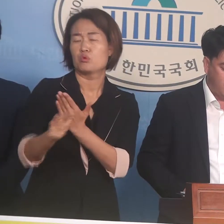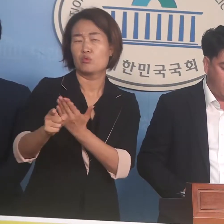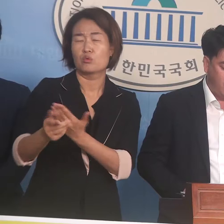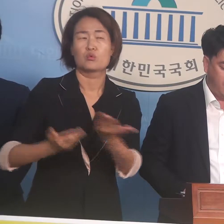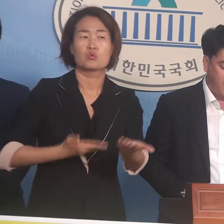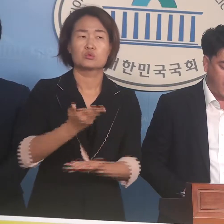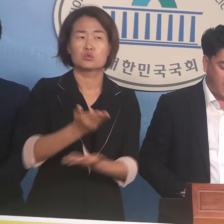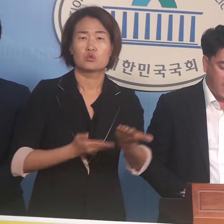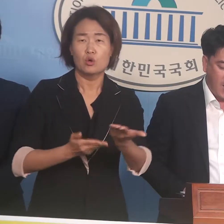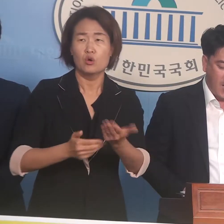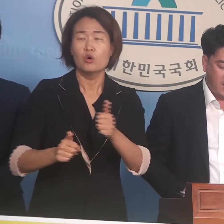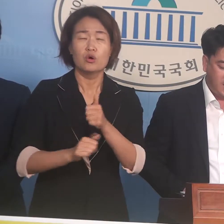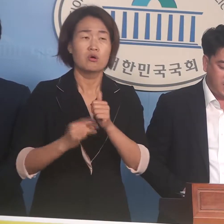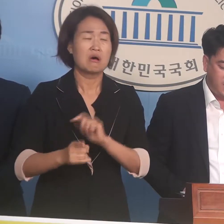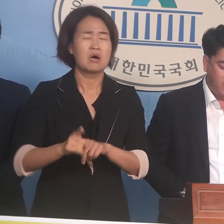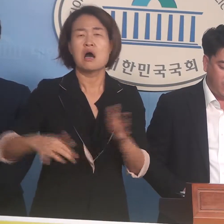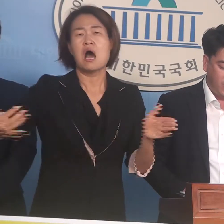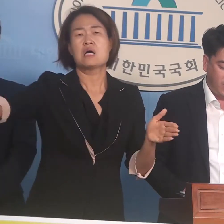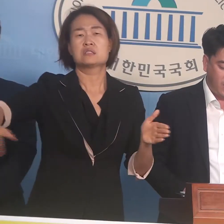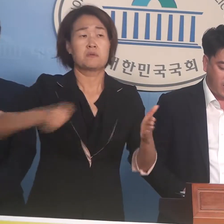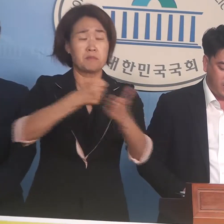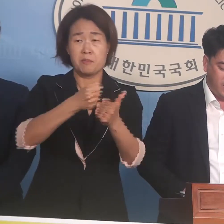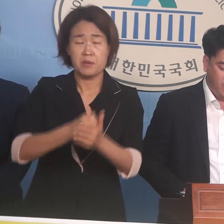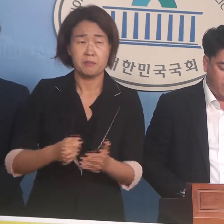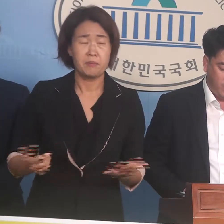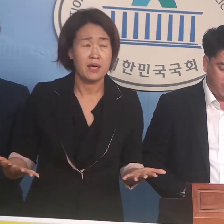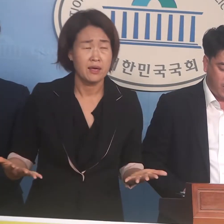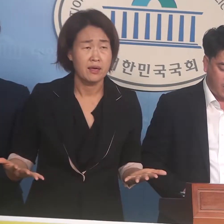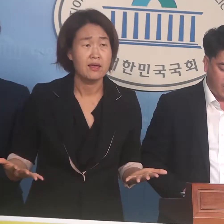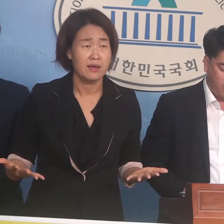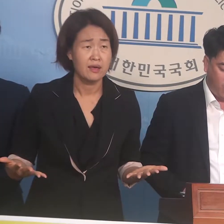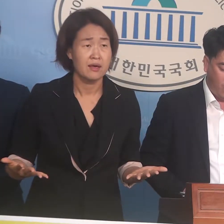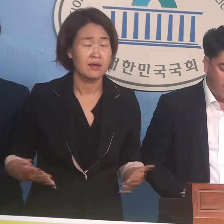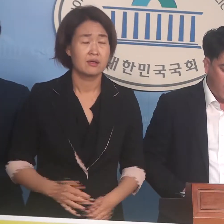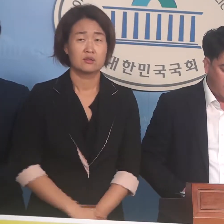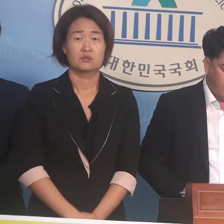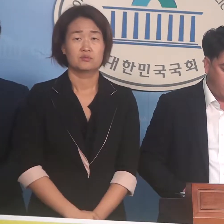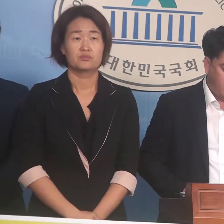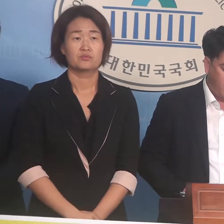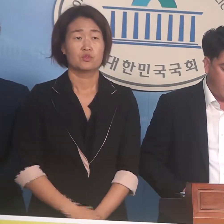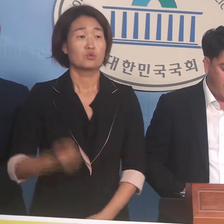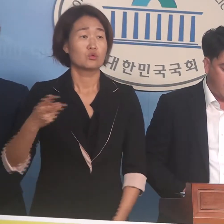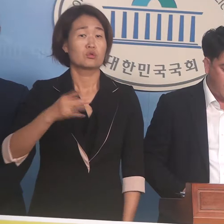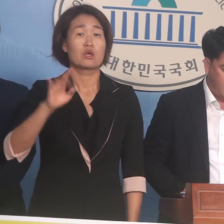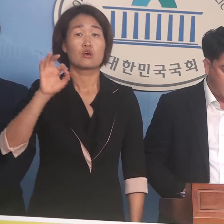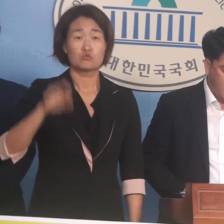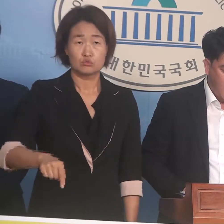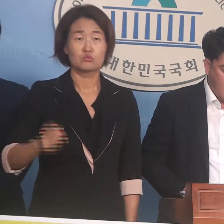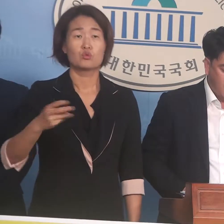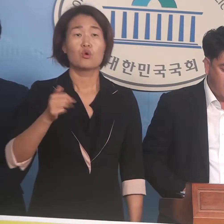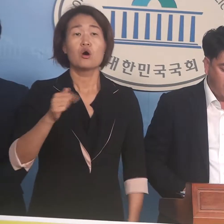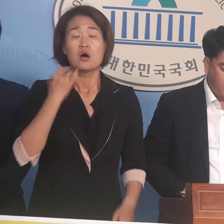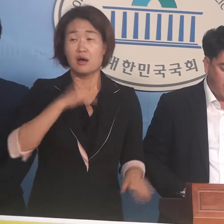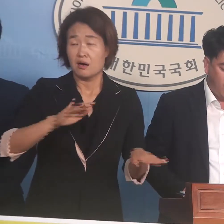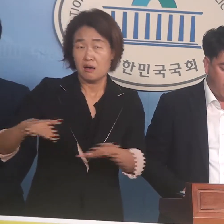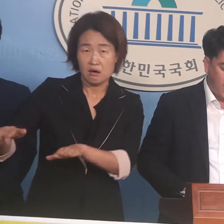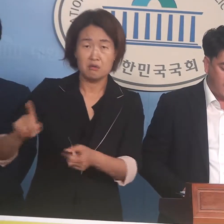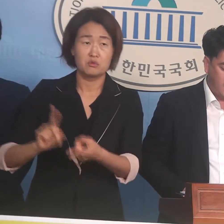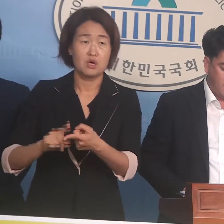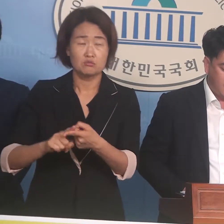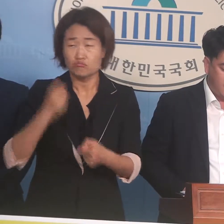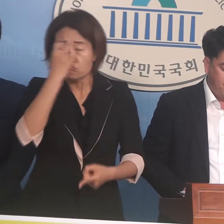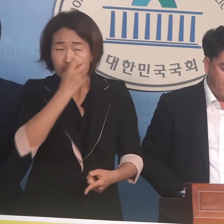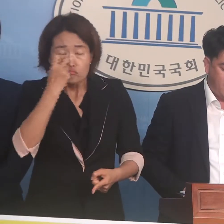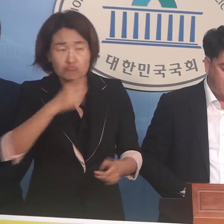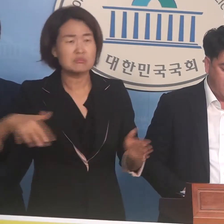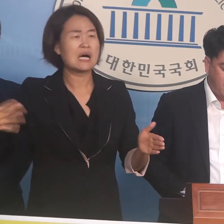공정거래 전원심의가 아직 지정되지 않고 대우조선해양에 대한 직권조사도